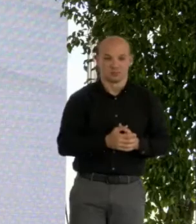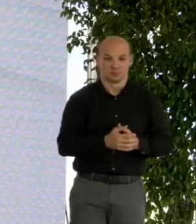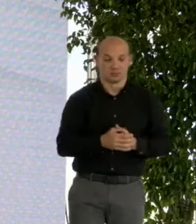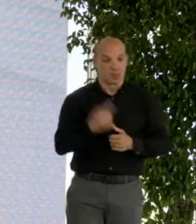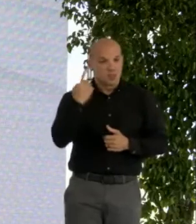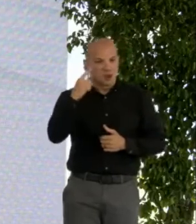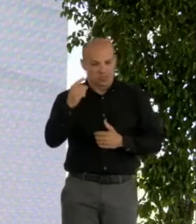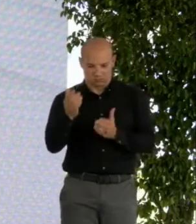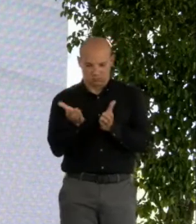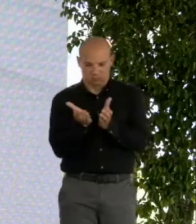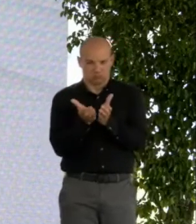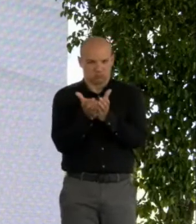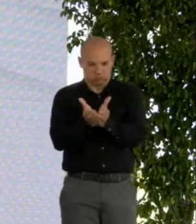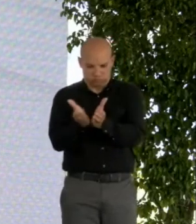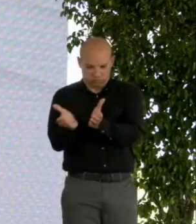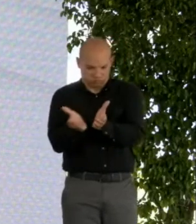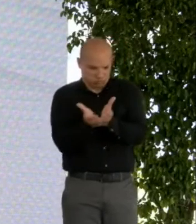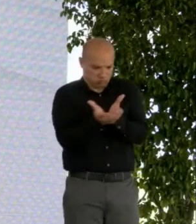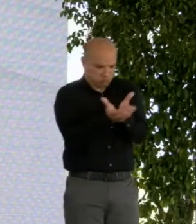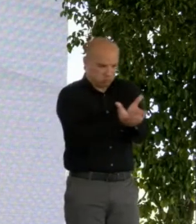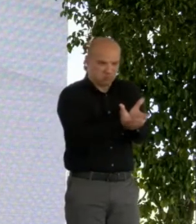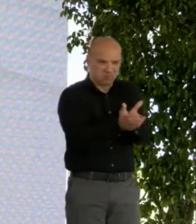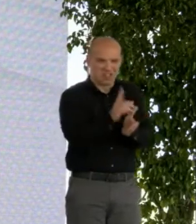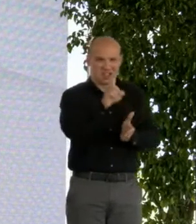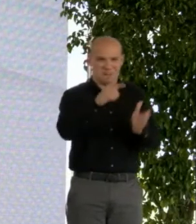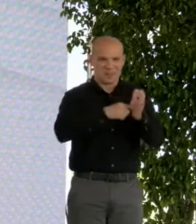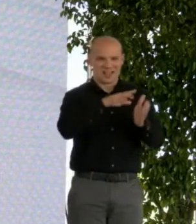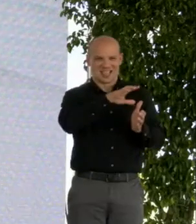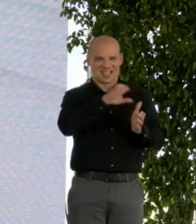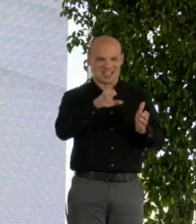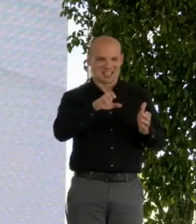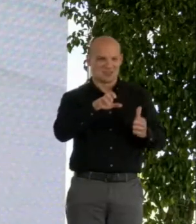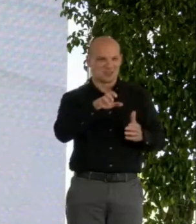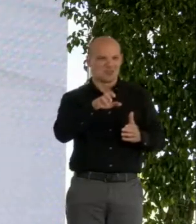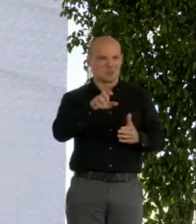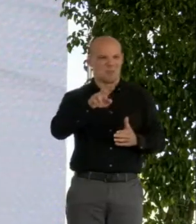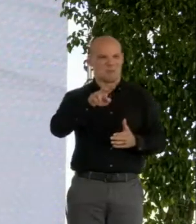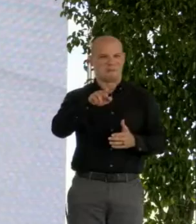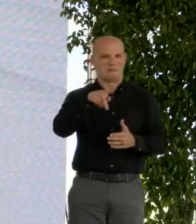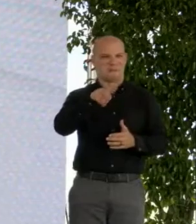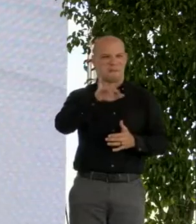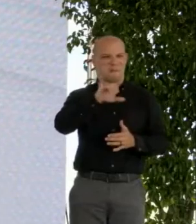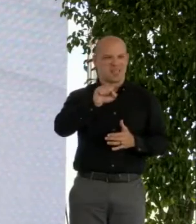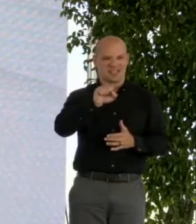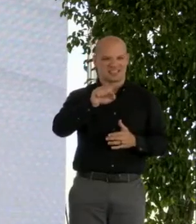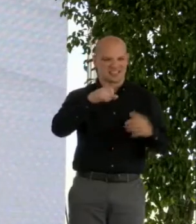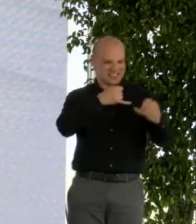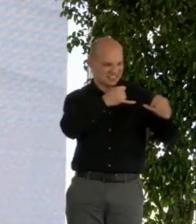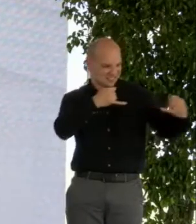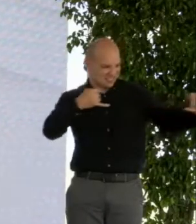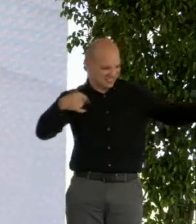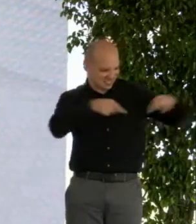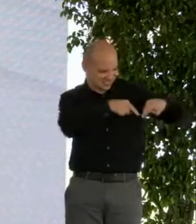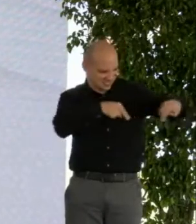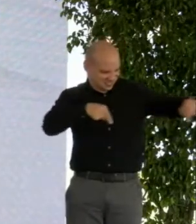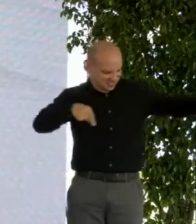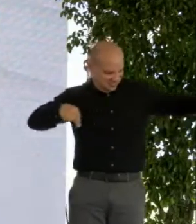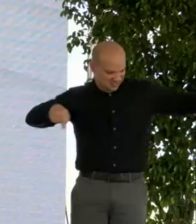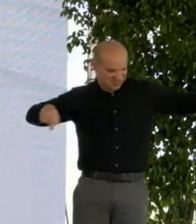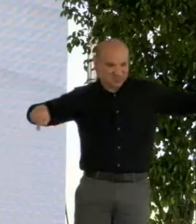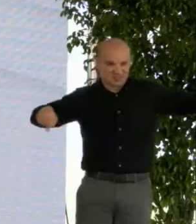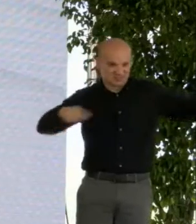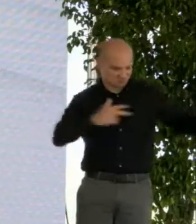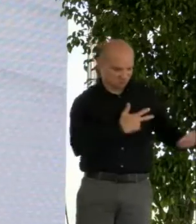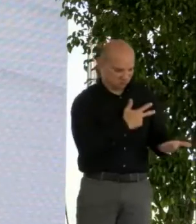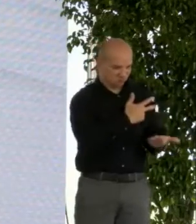largo de los 1,500 pies lineales de espacio que tiene el muelle e incluirá los servicios que se